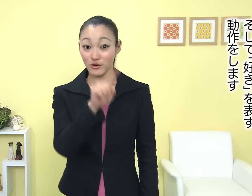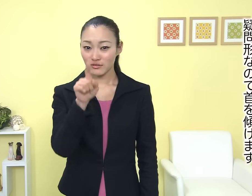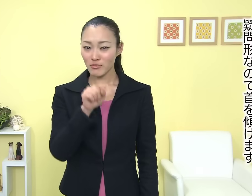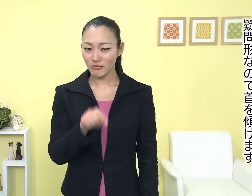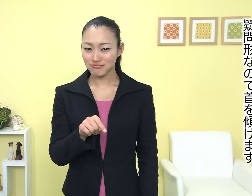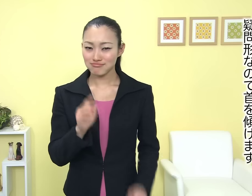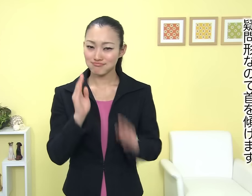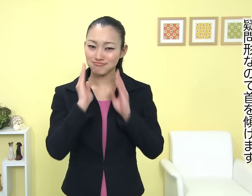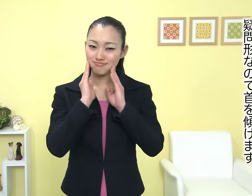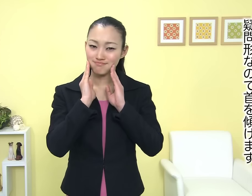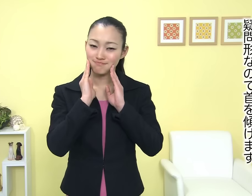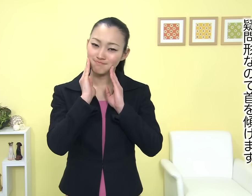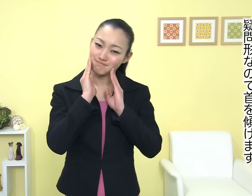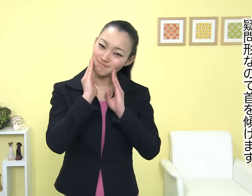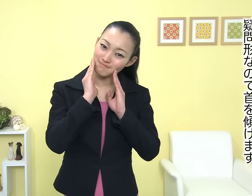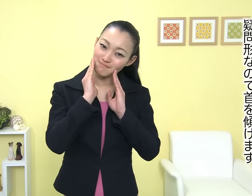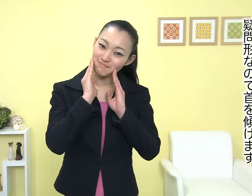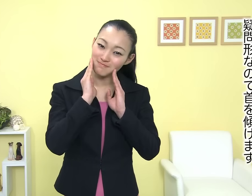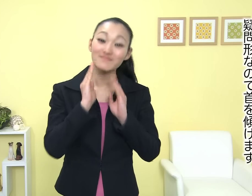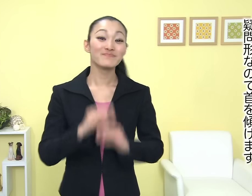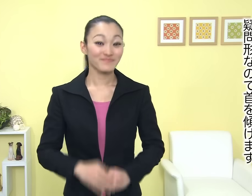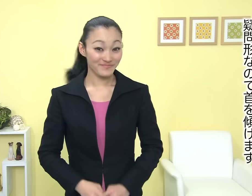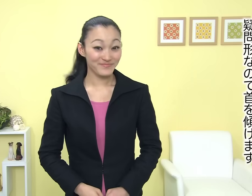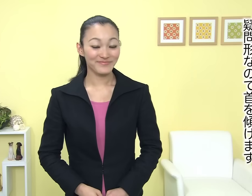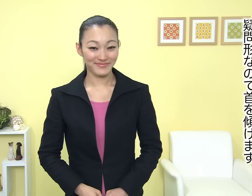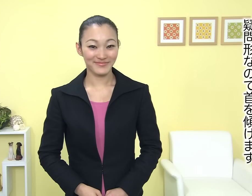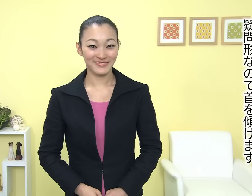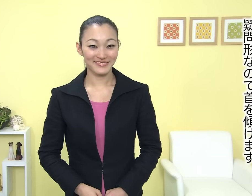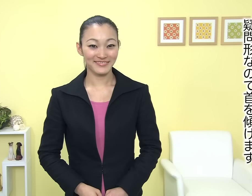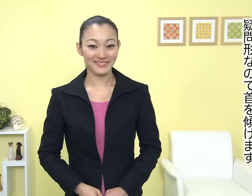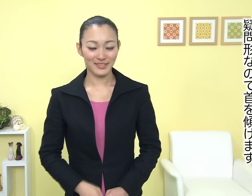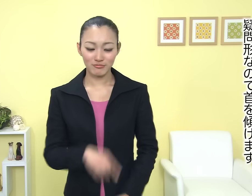疑問形なので首をかしげます。